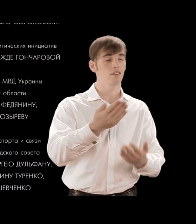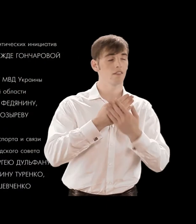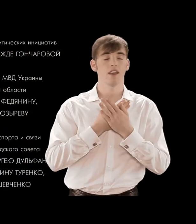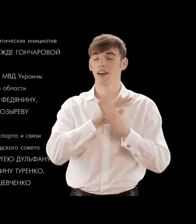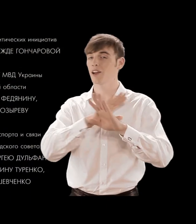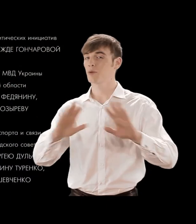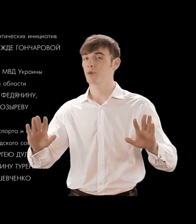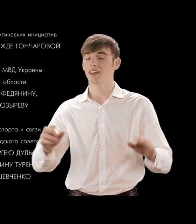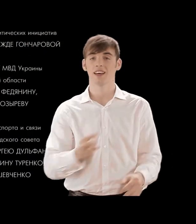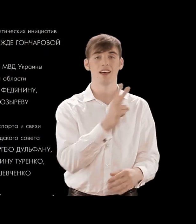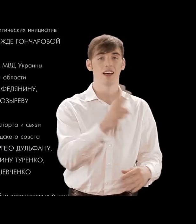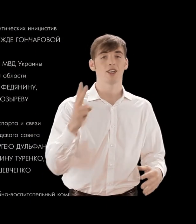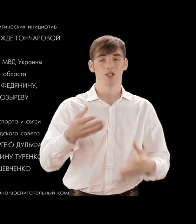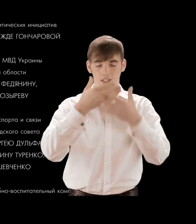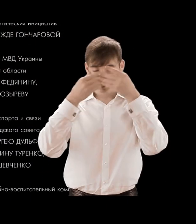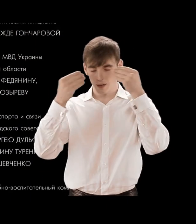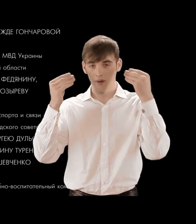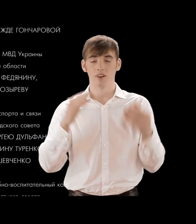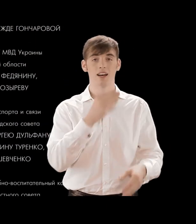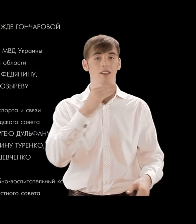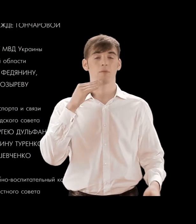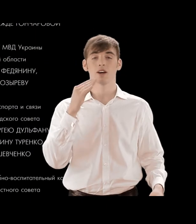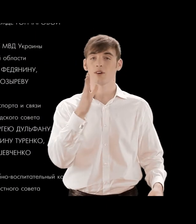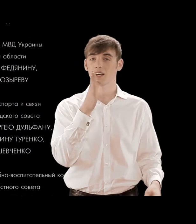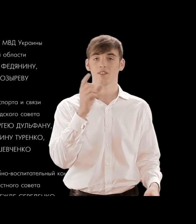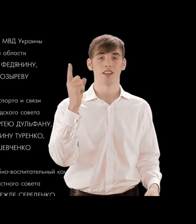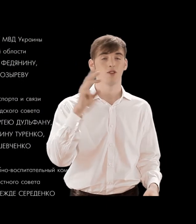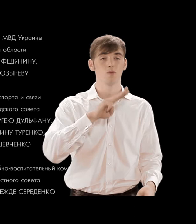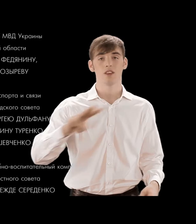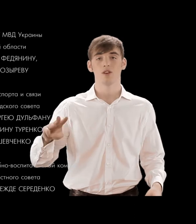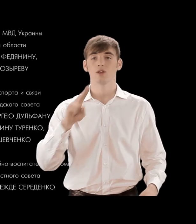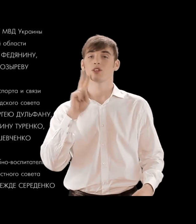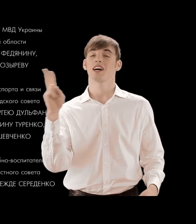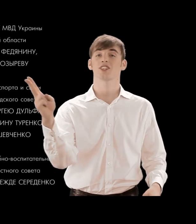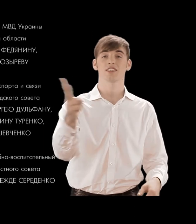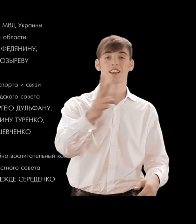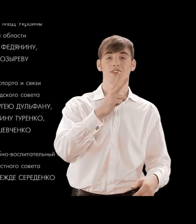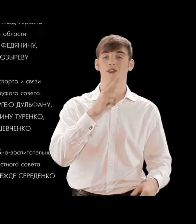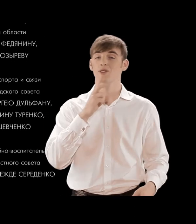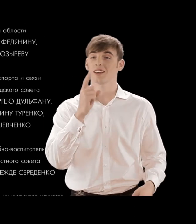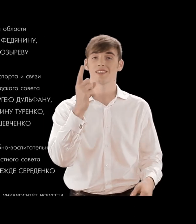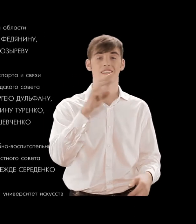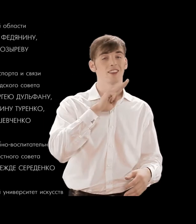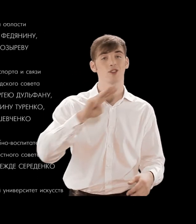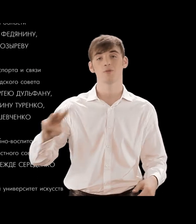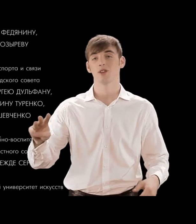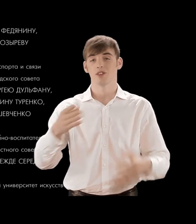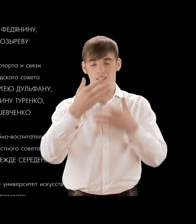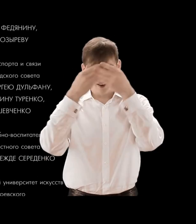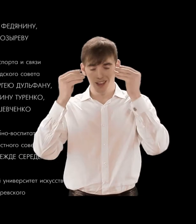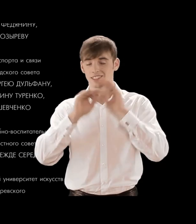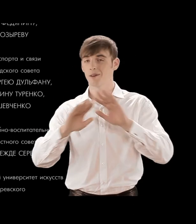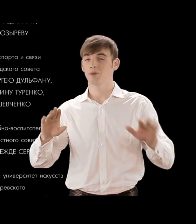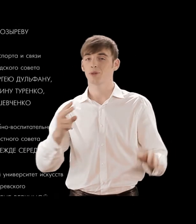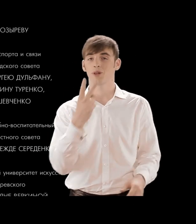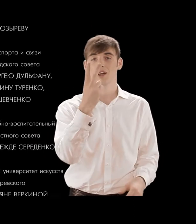попробовать спеть эту песню в конце. Кто-то забывает пару лет в одну минуту. Я же за 2 года ни одной минуты